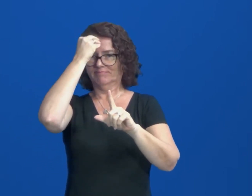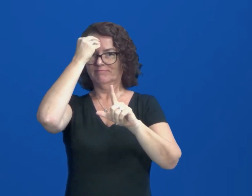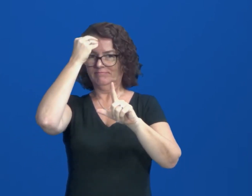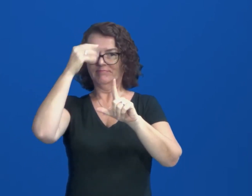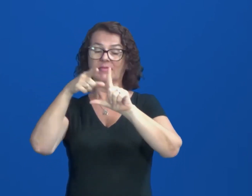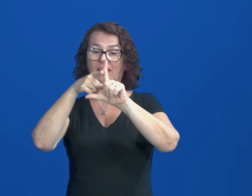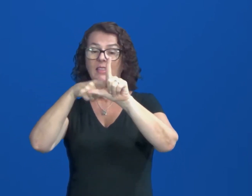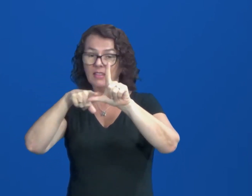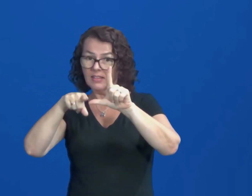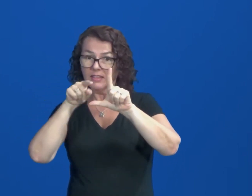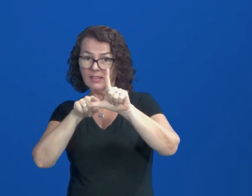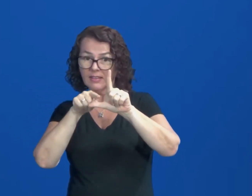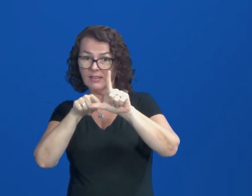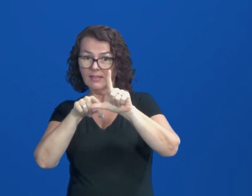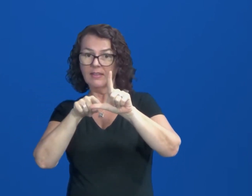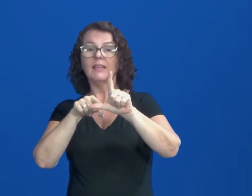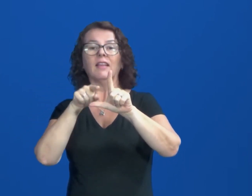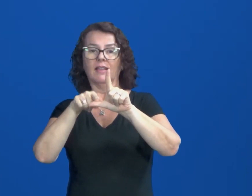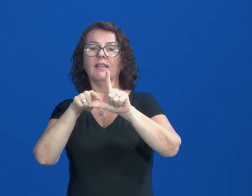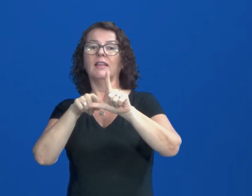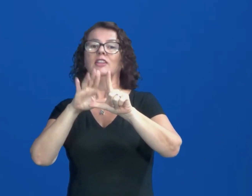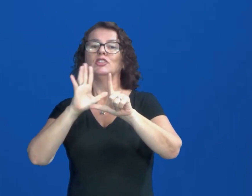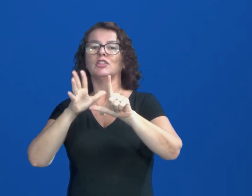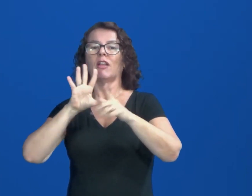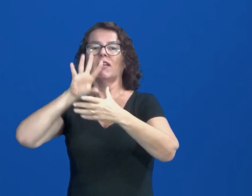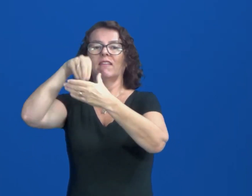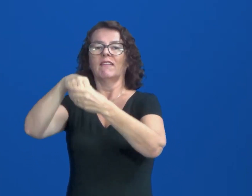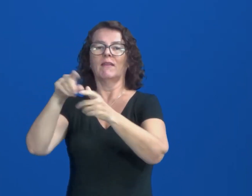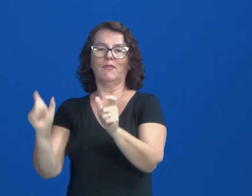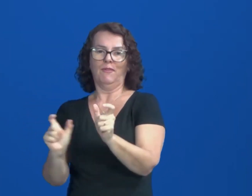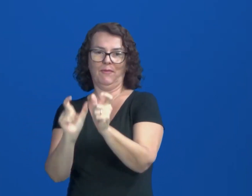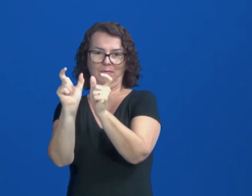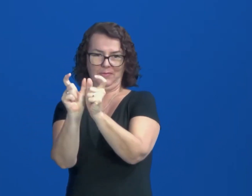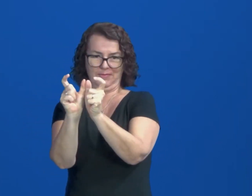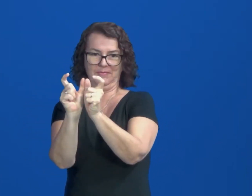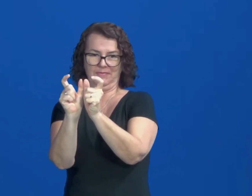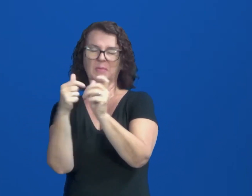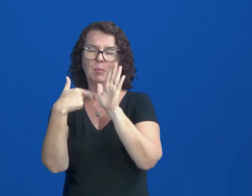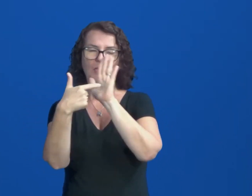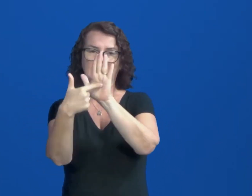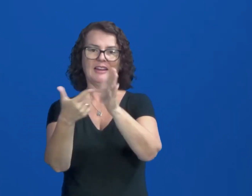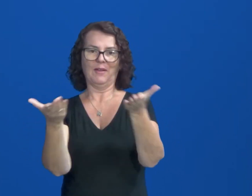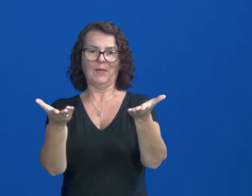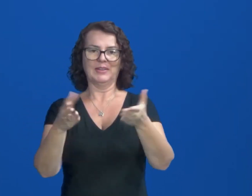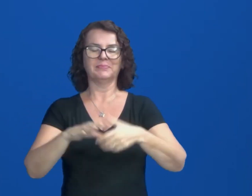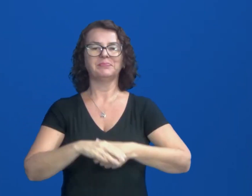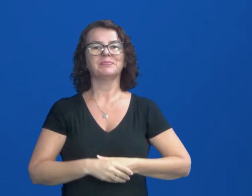Vou mostrar então uma foto para vocês entenderem e fixarem melhor esse exemplo dentro da morfologia.